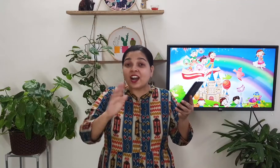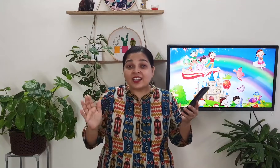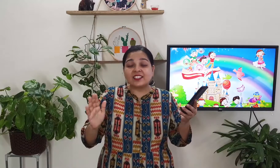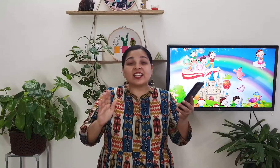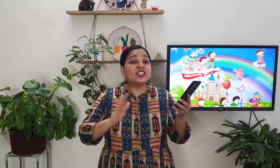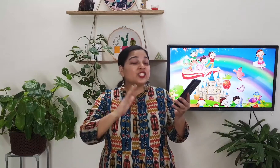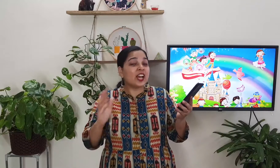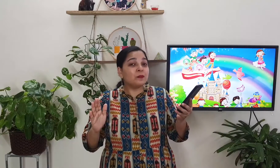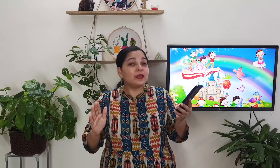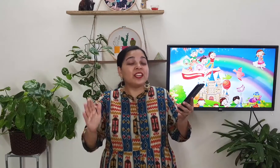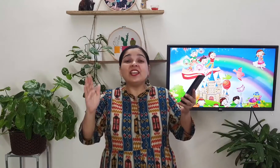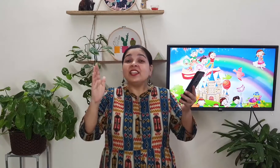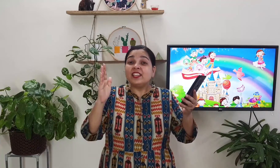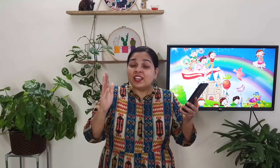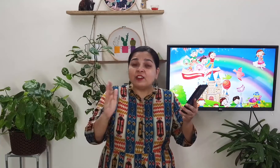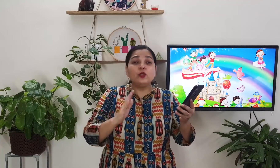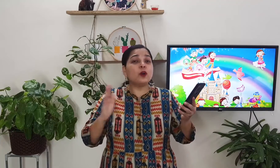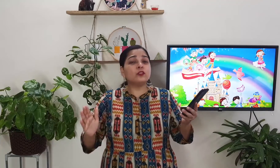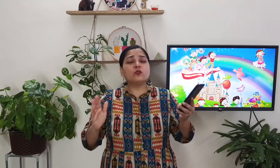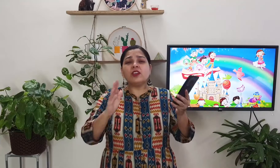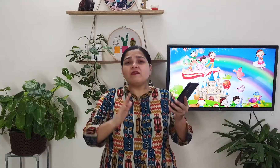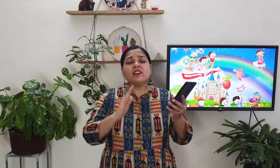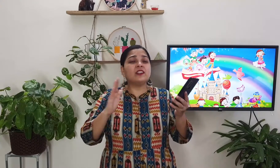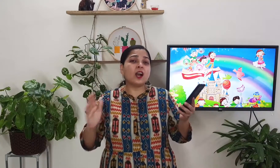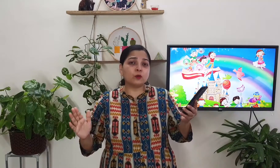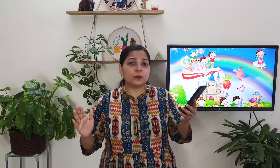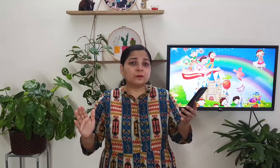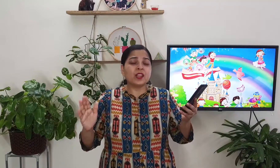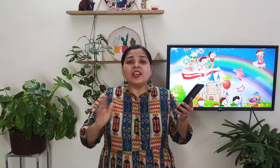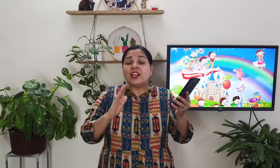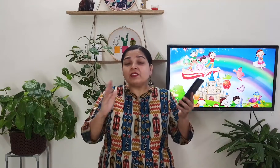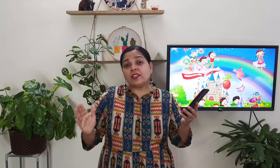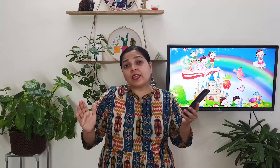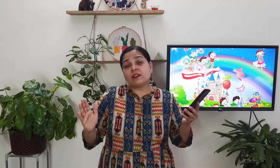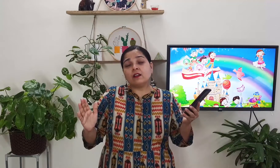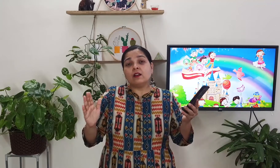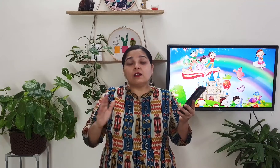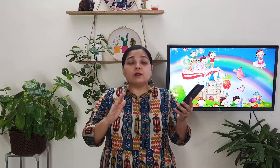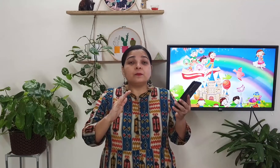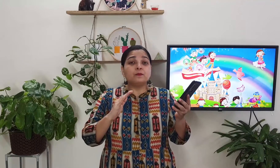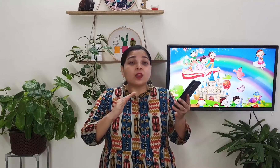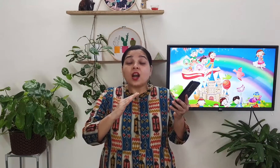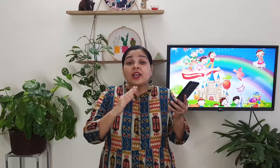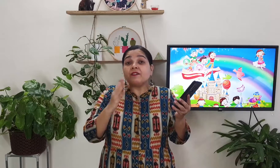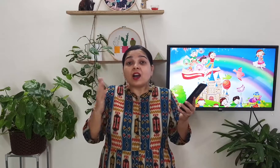கேட்டேன் ஆனால் எனக்கு கிடைக்குமோ கிடைக்காதோ என்று எனக்கு தெரியவில்லை. நீங்கள் நிச்சயமாக அதை